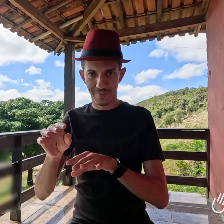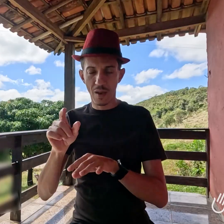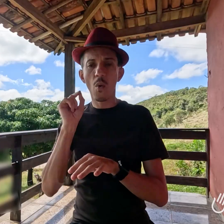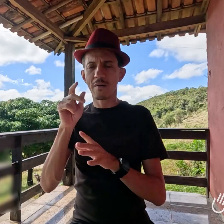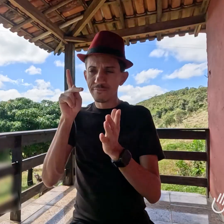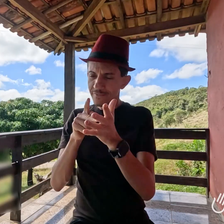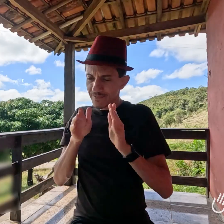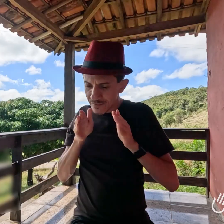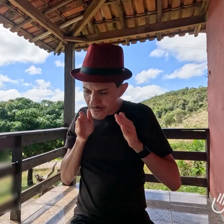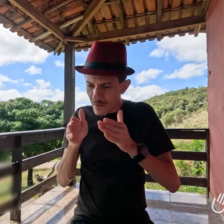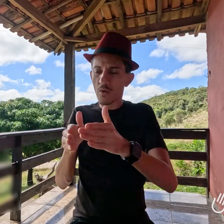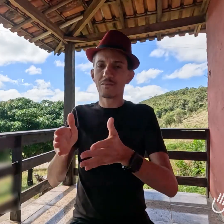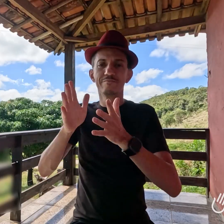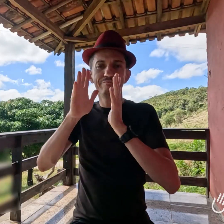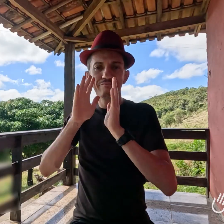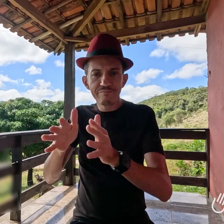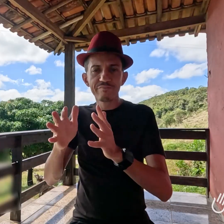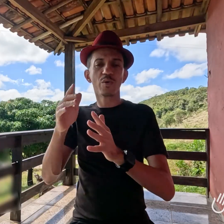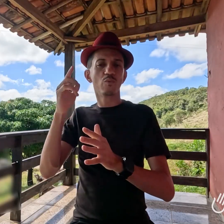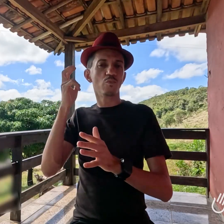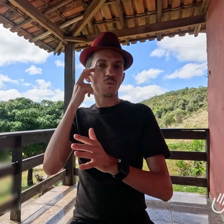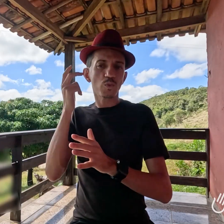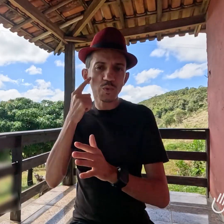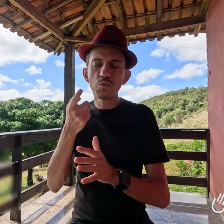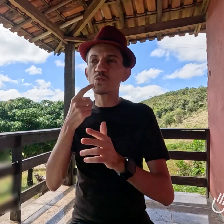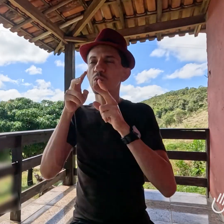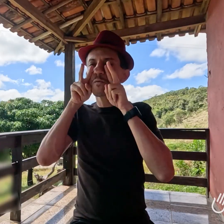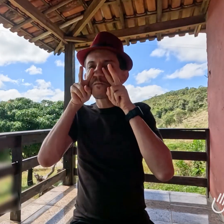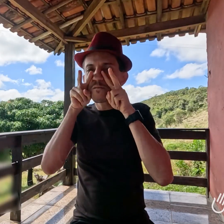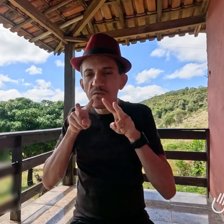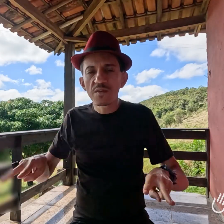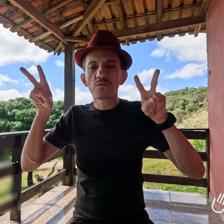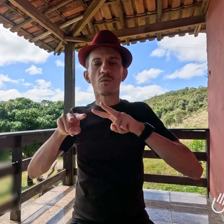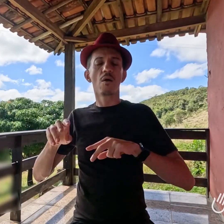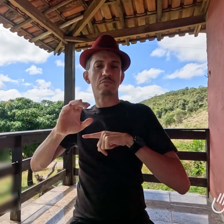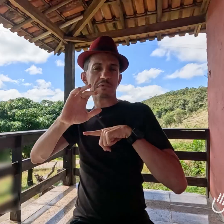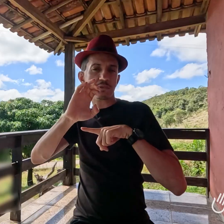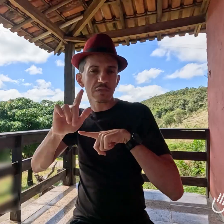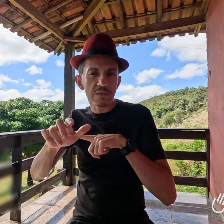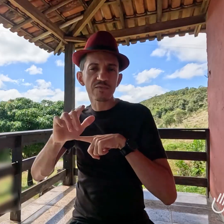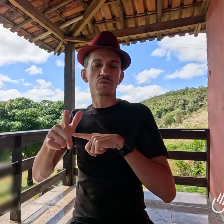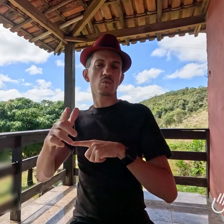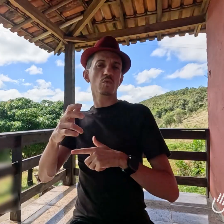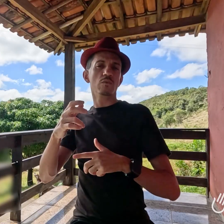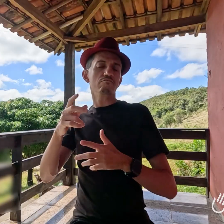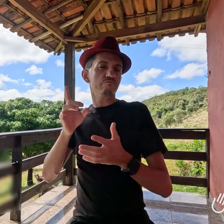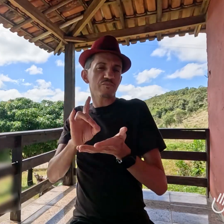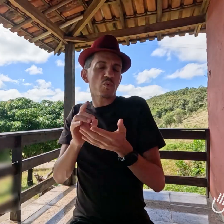uma interpretação muito escura, muito confusa. E este livro mostra como você fazer uma interpretação realmente